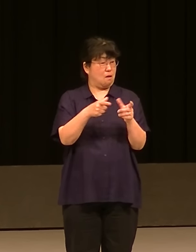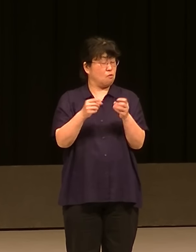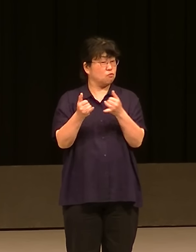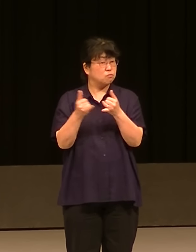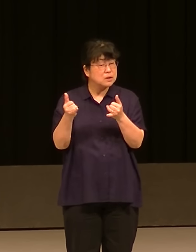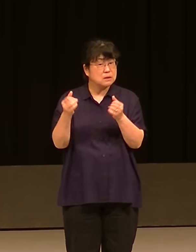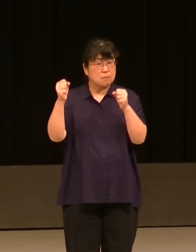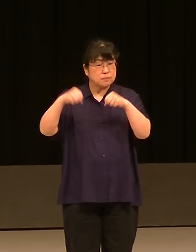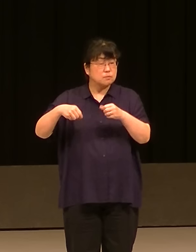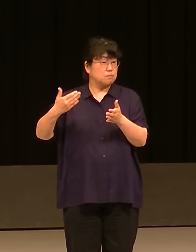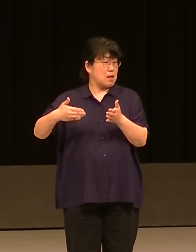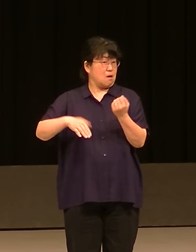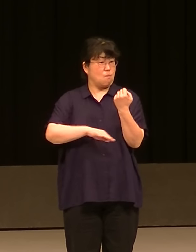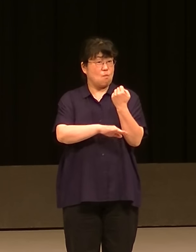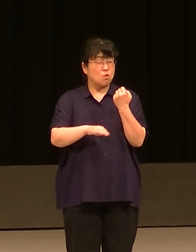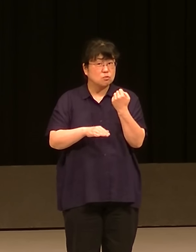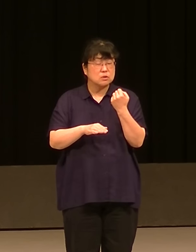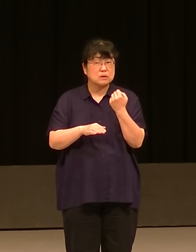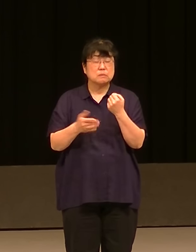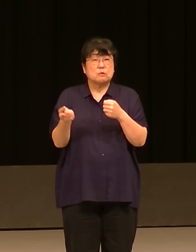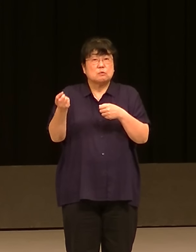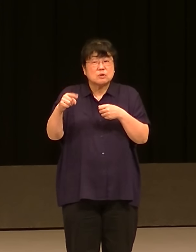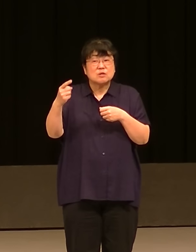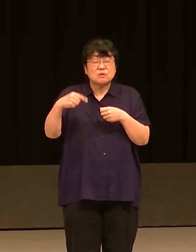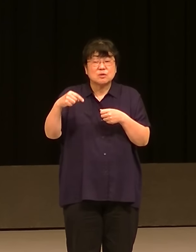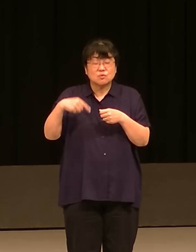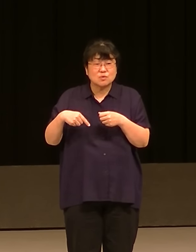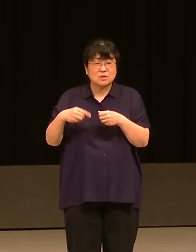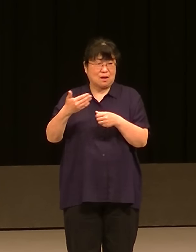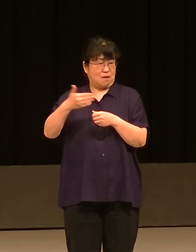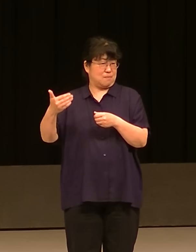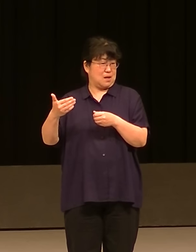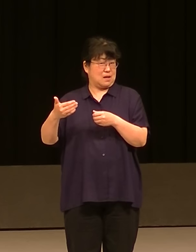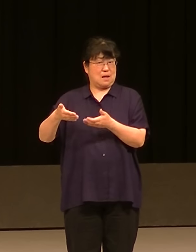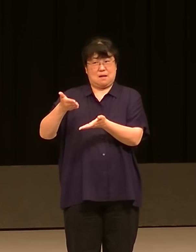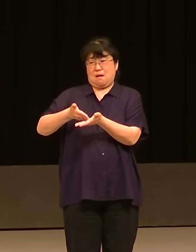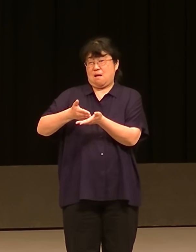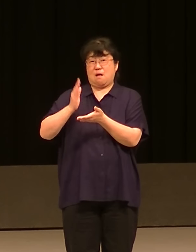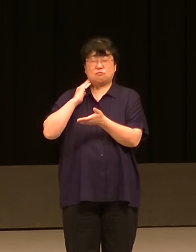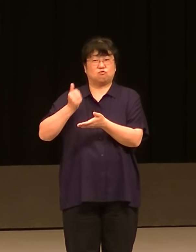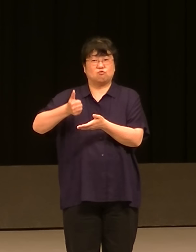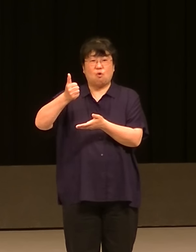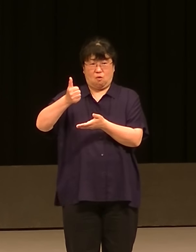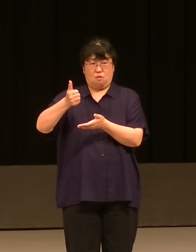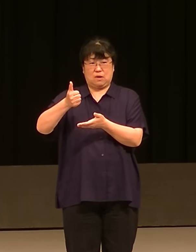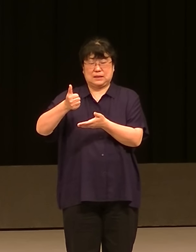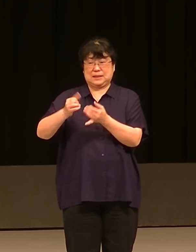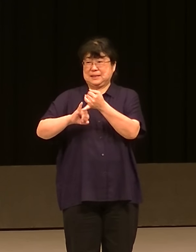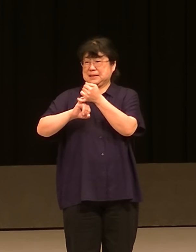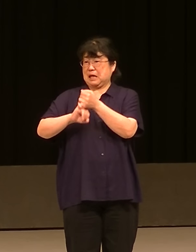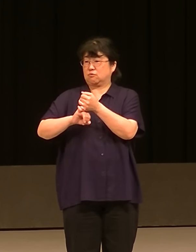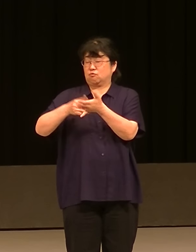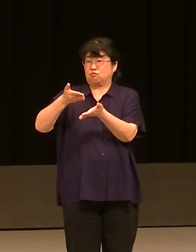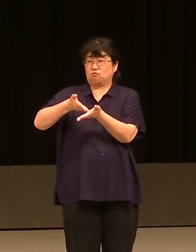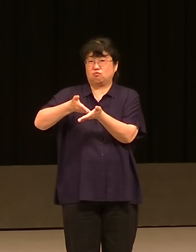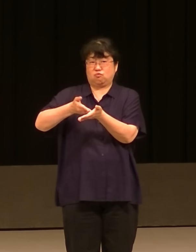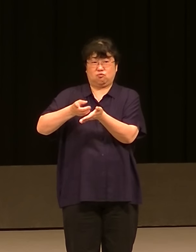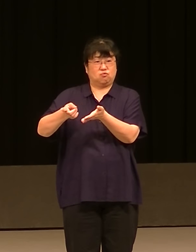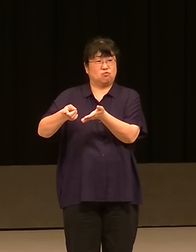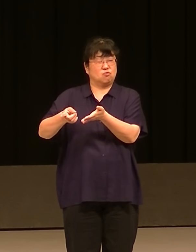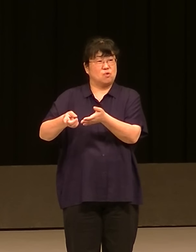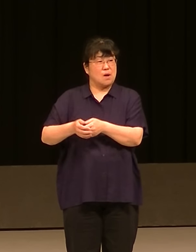それをベースにあんな次から次へと、アメリカにバイデン大統領に、約束をすると、い